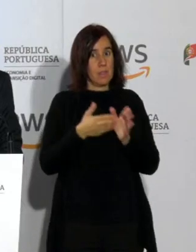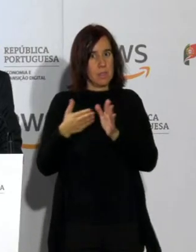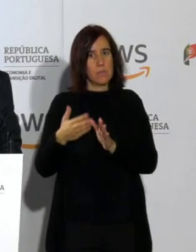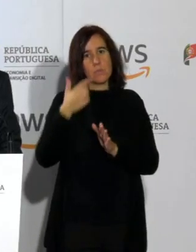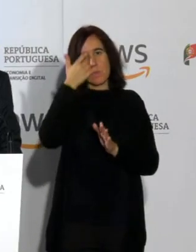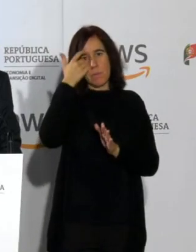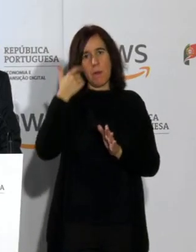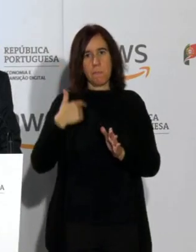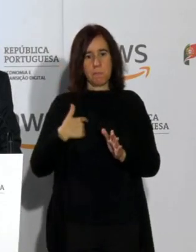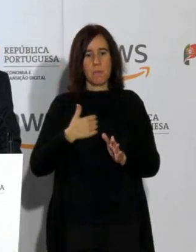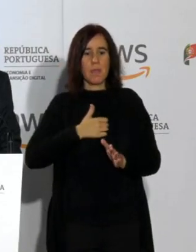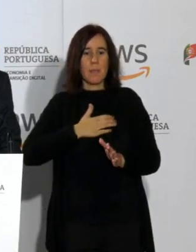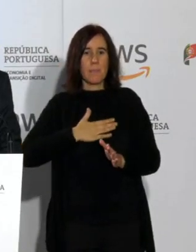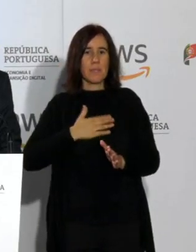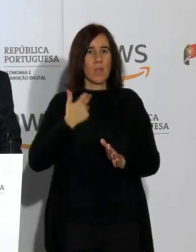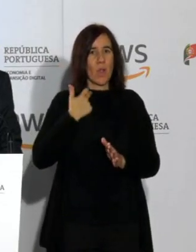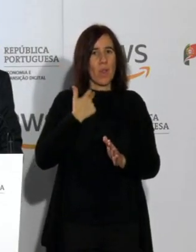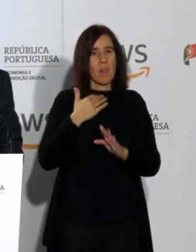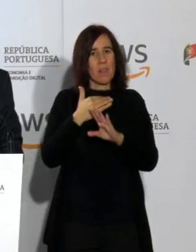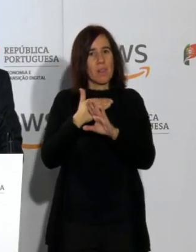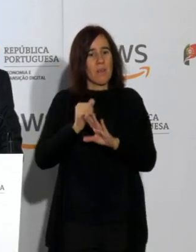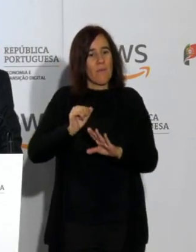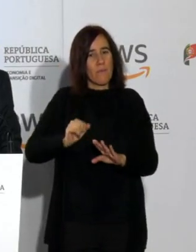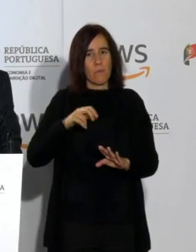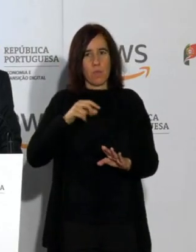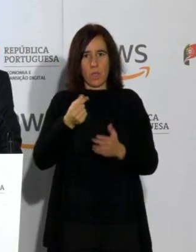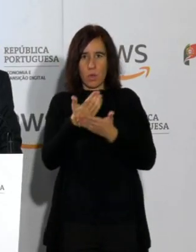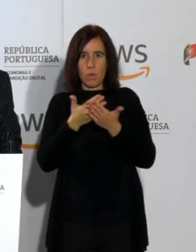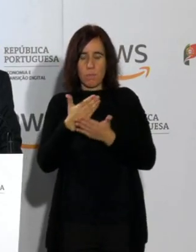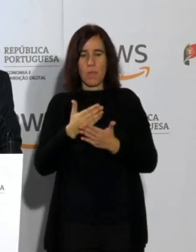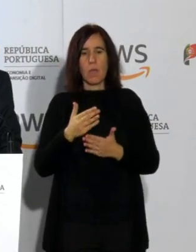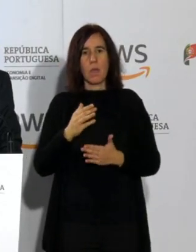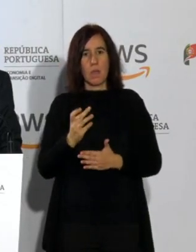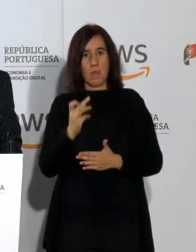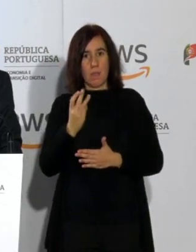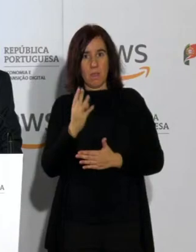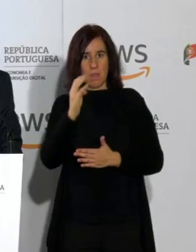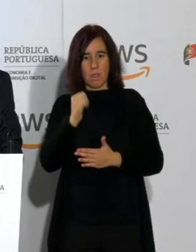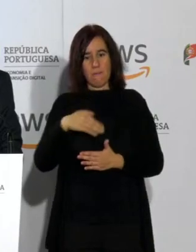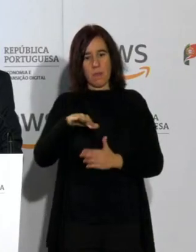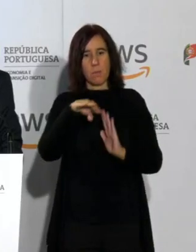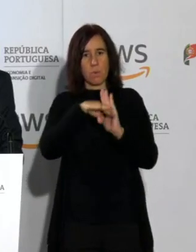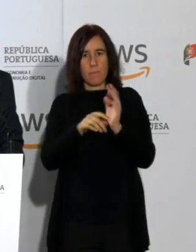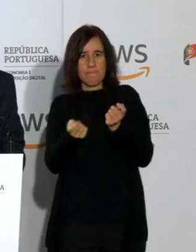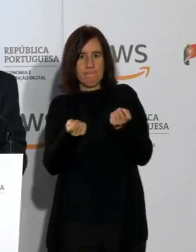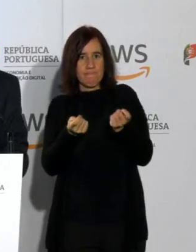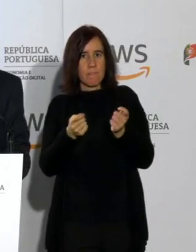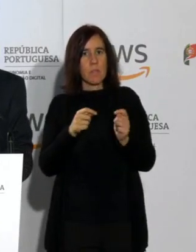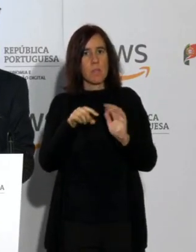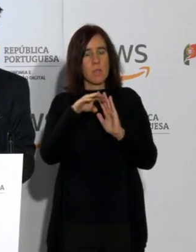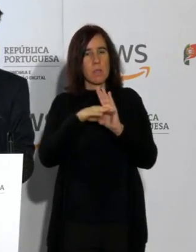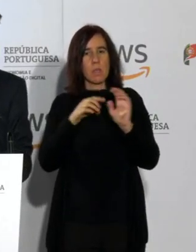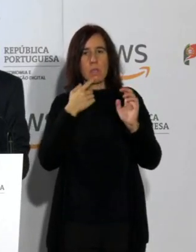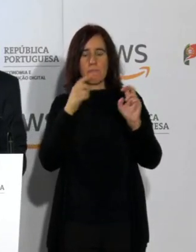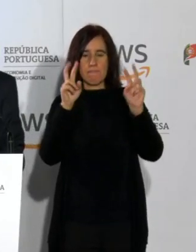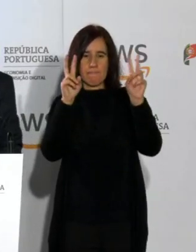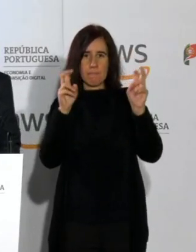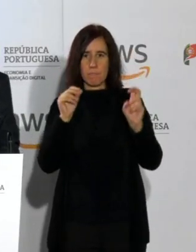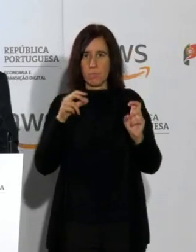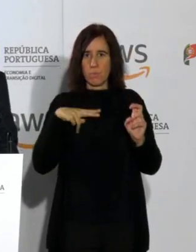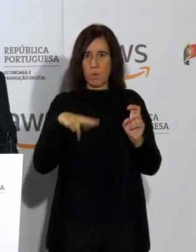das pequenas e médias empresas na nossa economia, a Amazon Web Services irá promover o programa AWS Cloud Start em